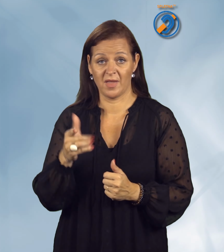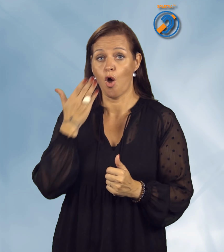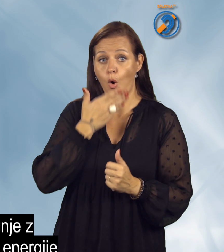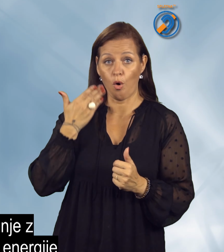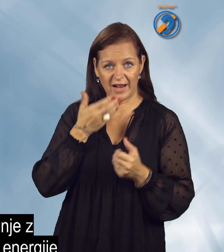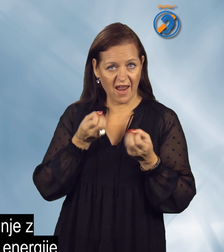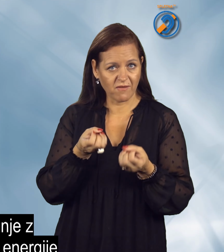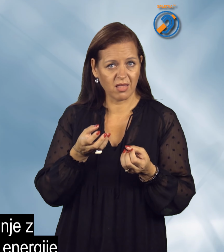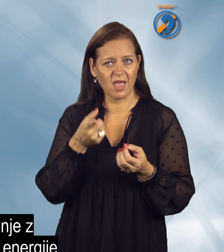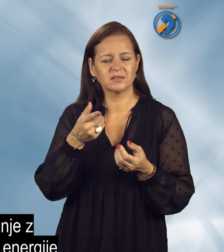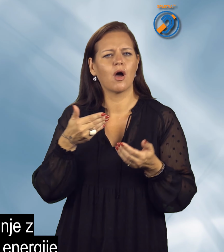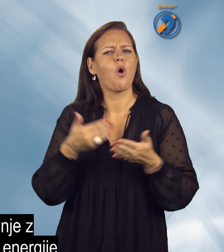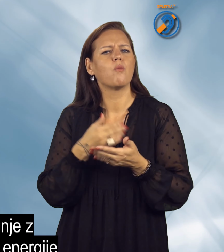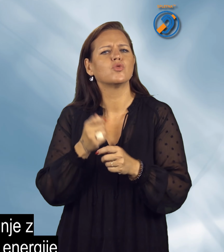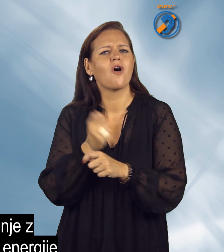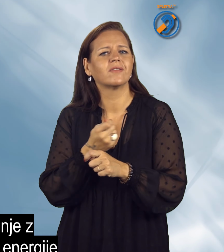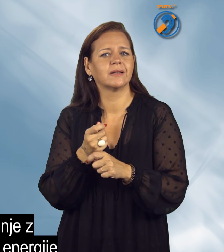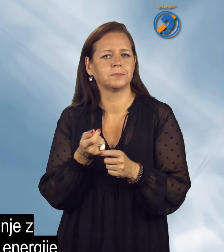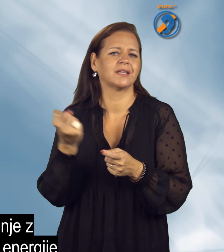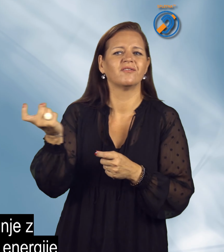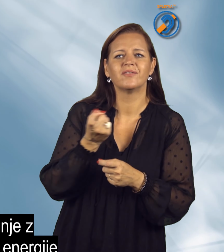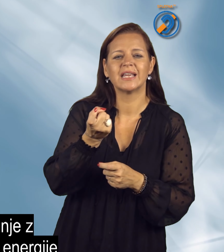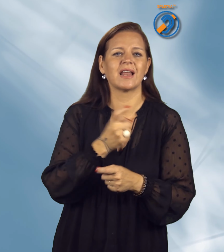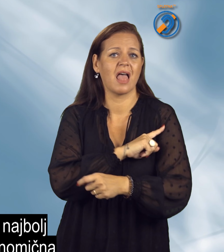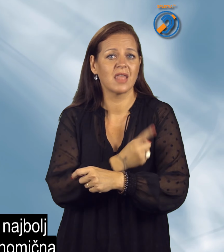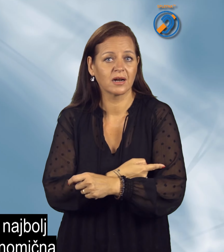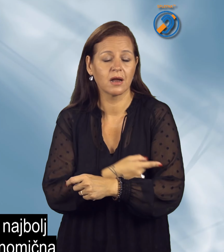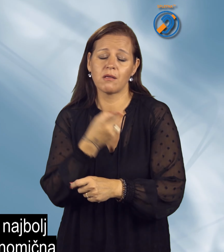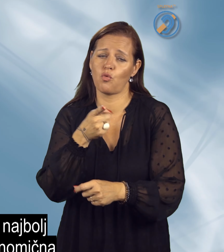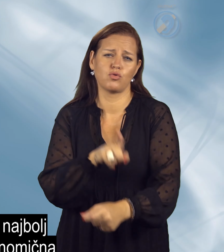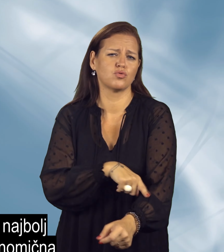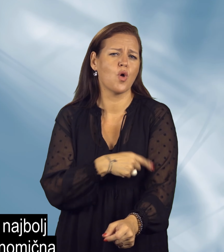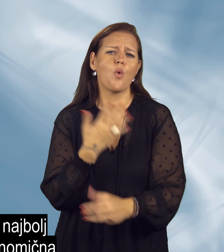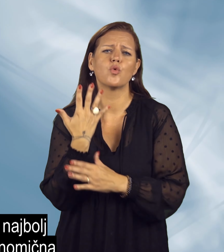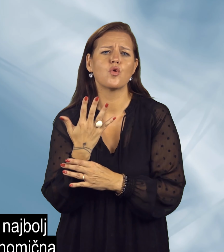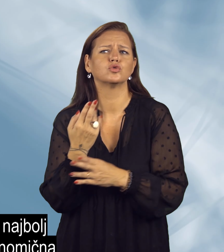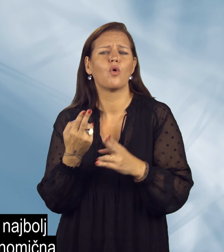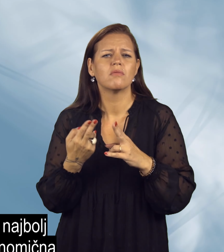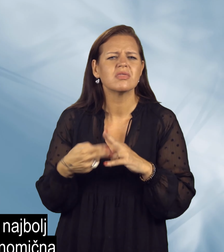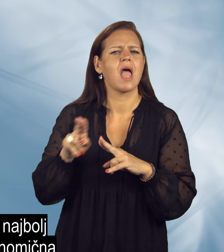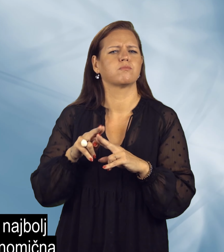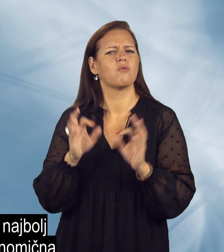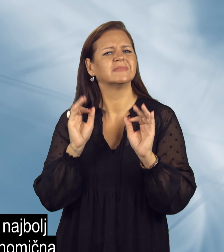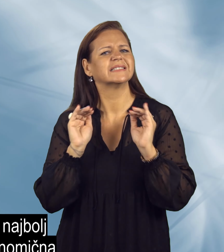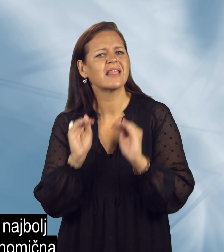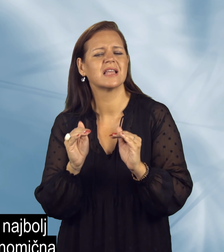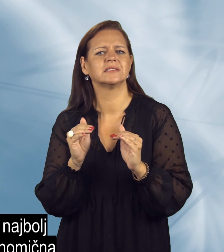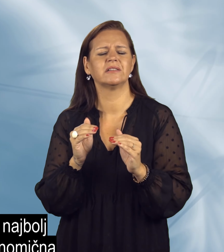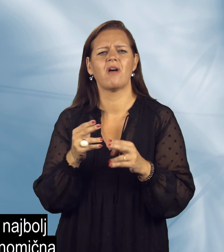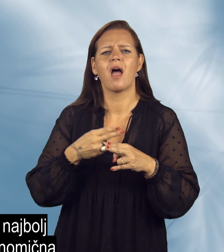sezone. Kajti ogrevanje z obnovljivimi viri energije je dolgoročno najbolj